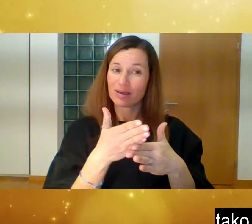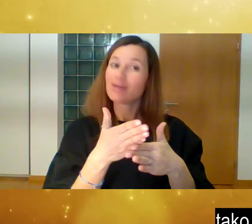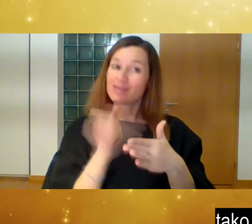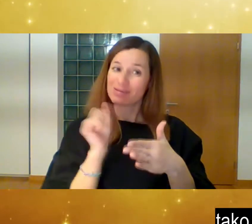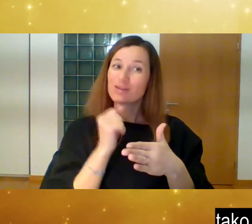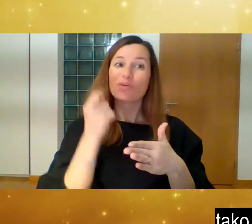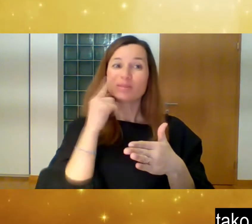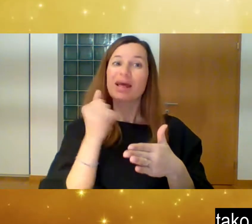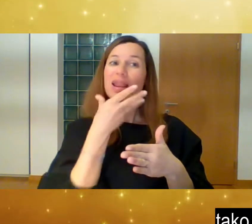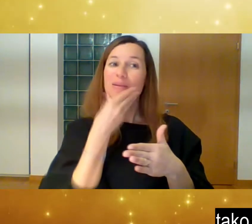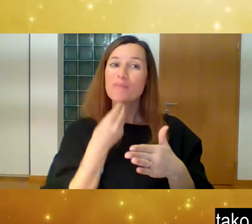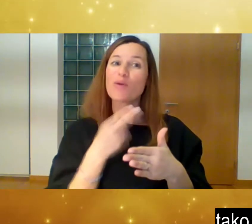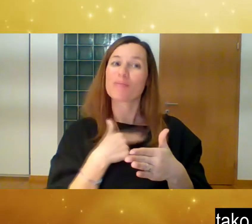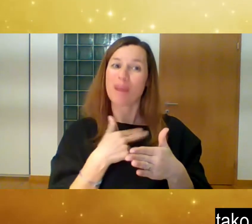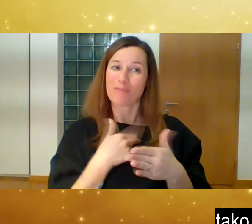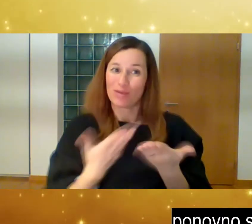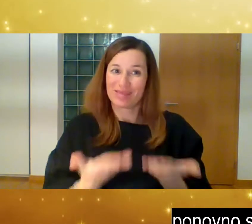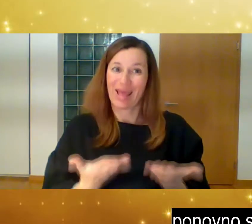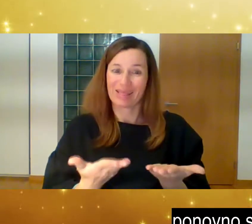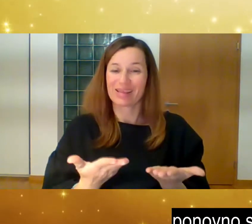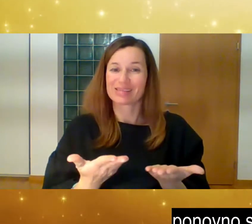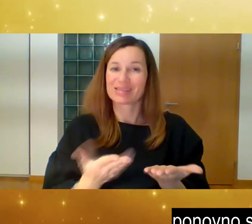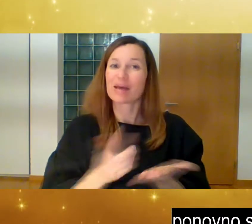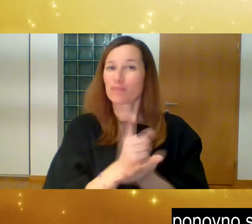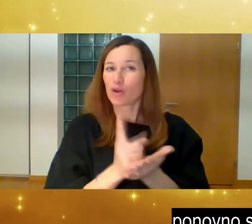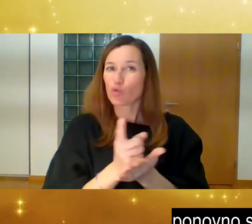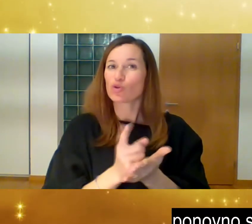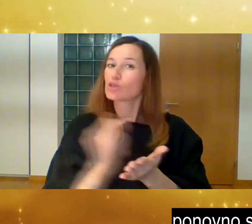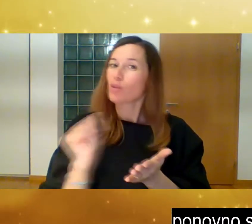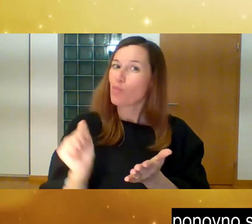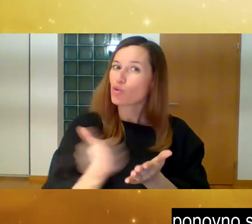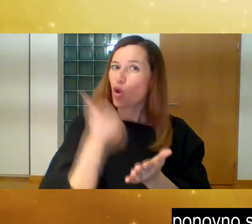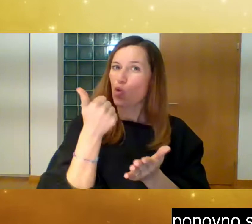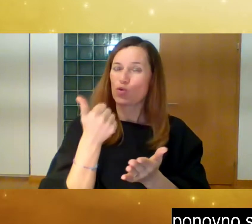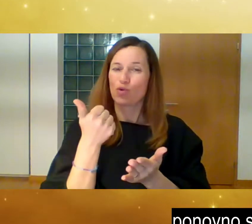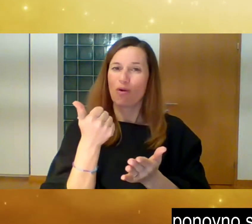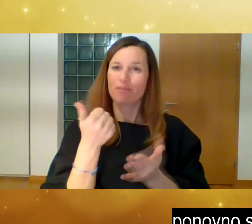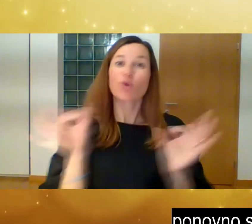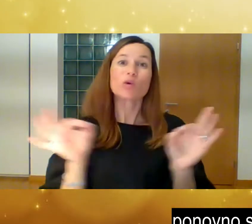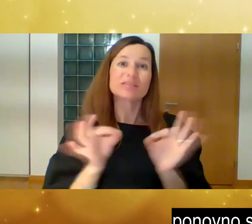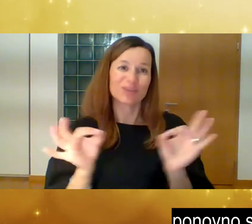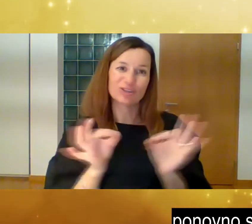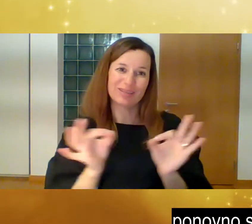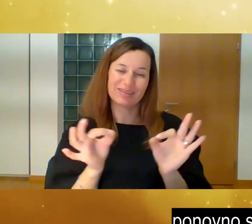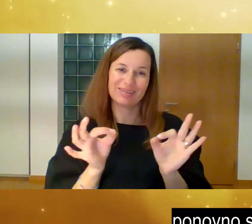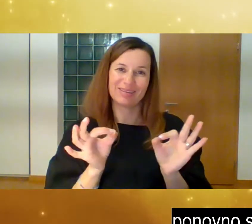da imamo danes priliko ponovno že spet malo obuditi